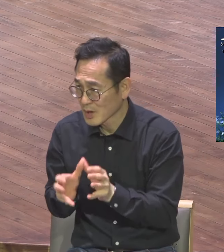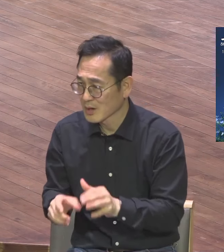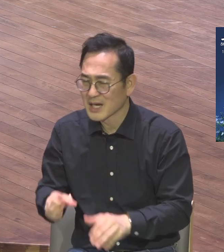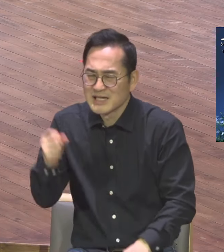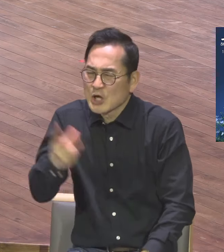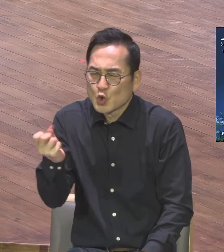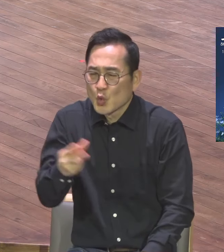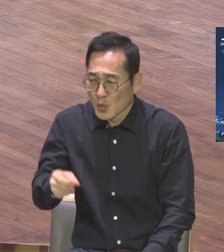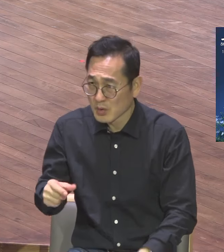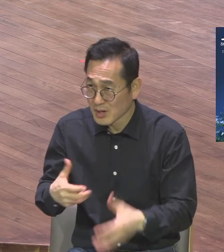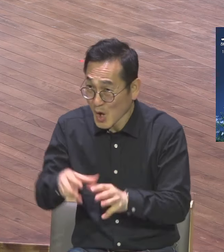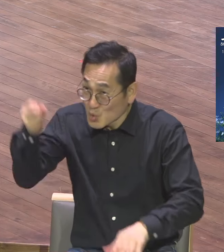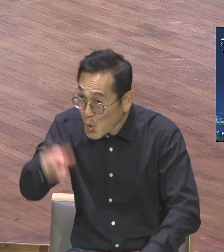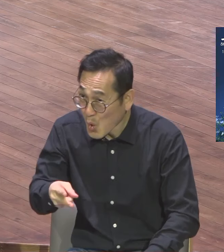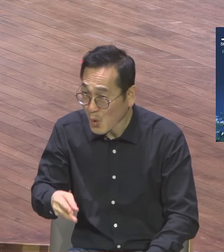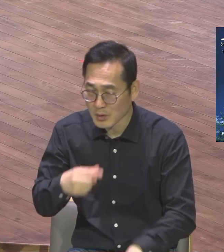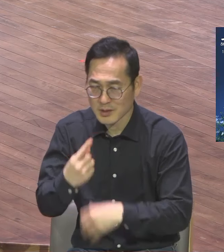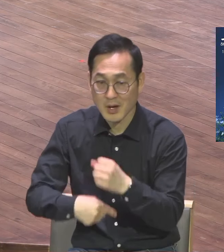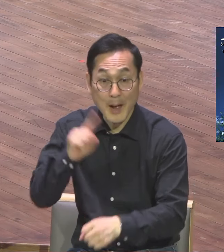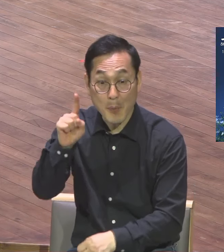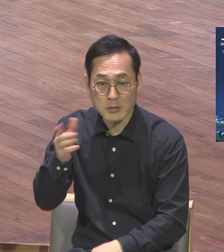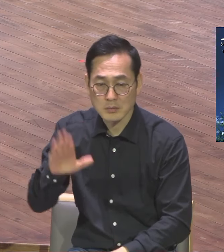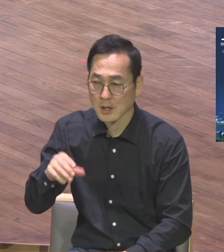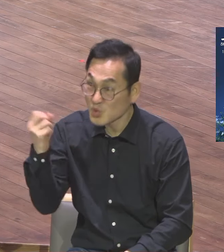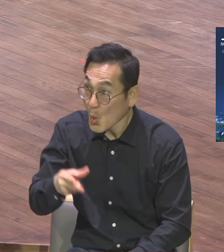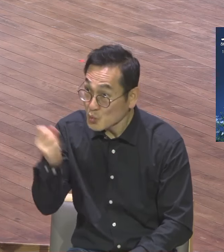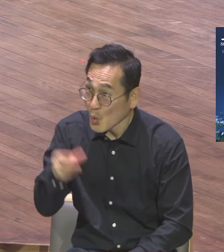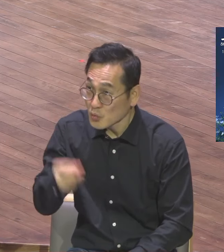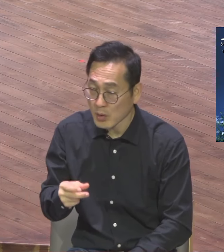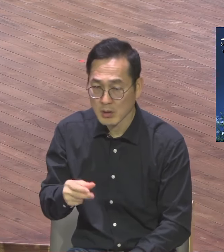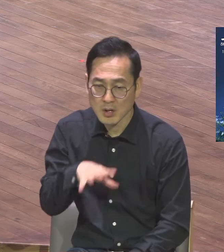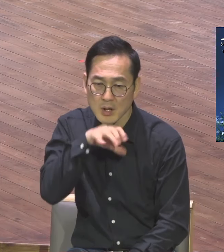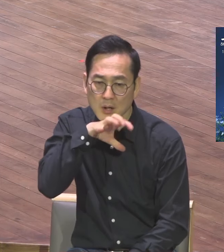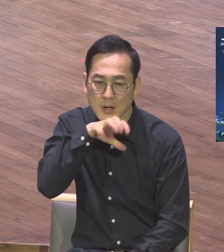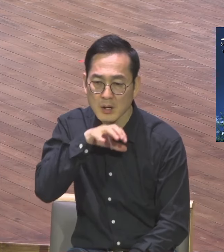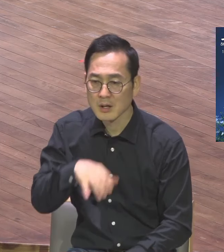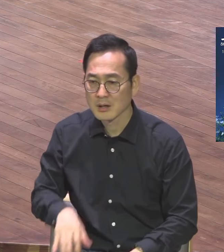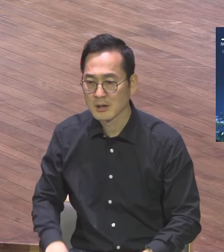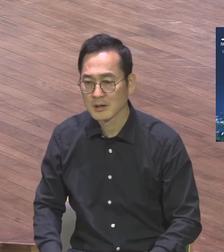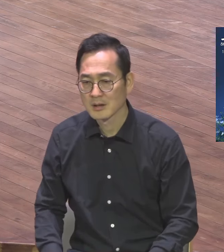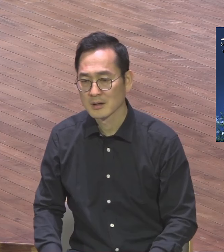그렇게 부정적으로 보는 것입니다. 은혜롭게 봐야 되는데.